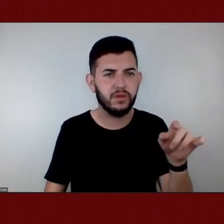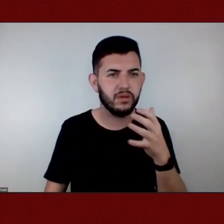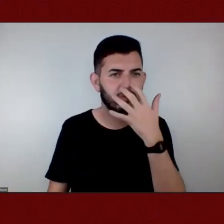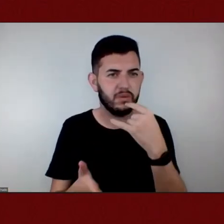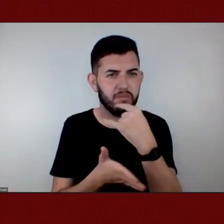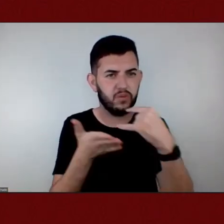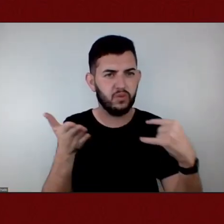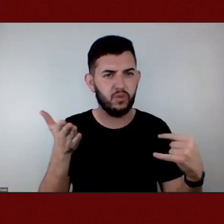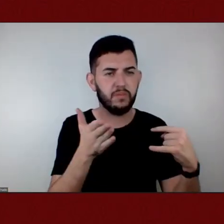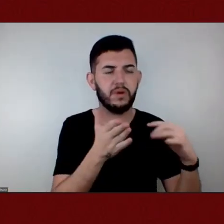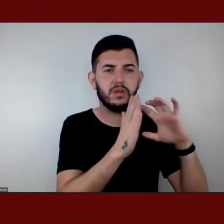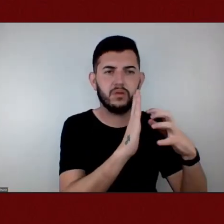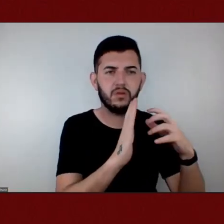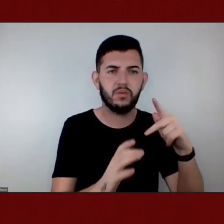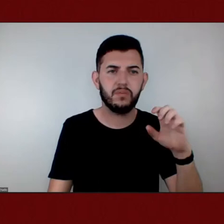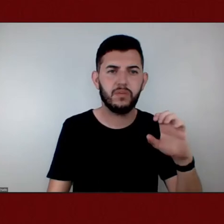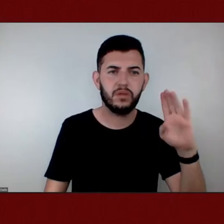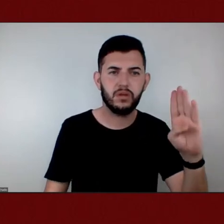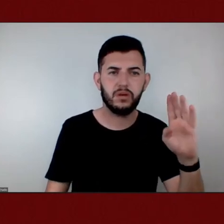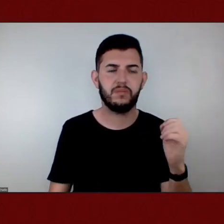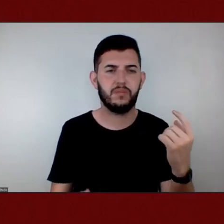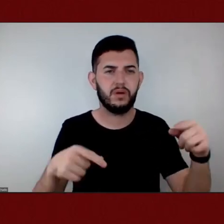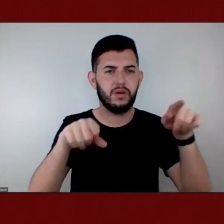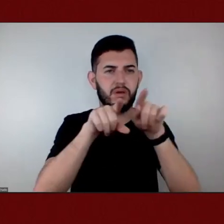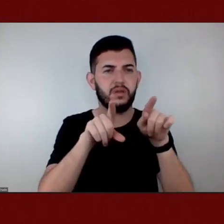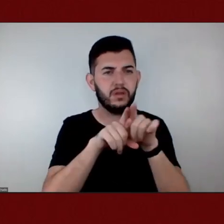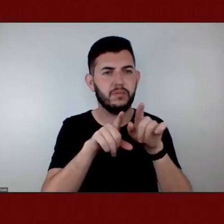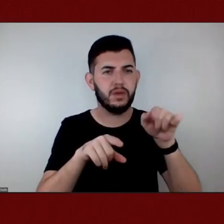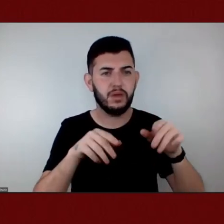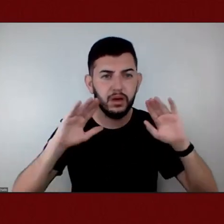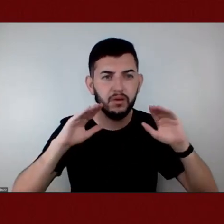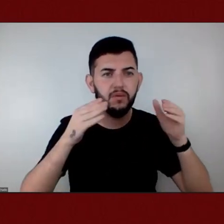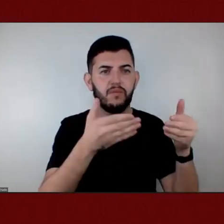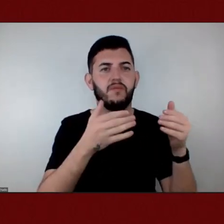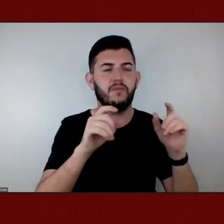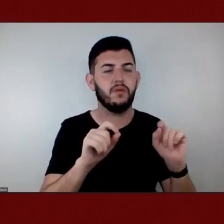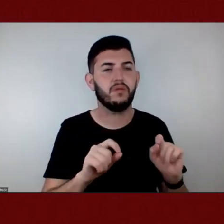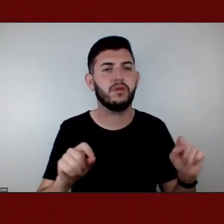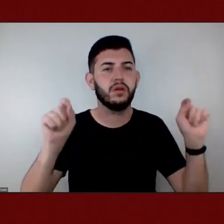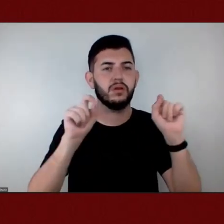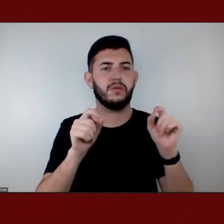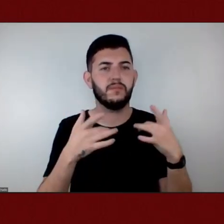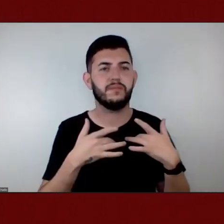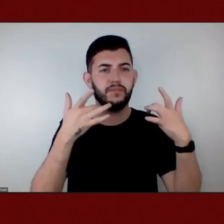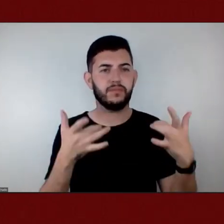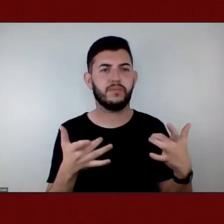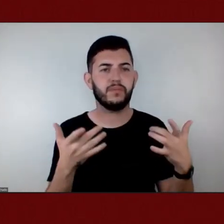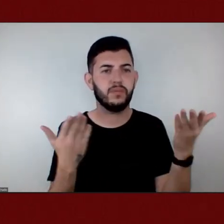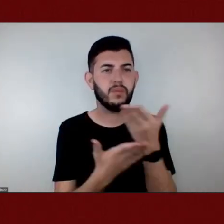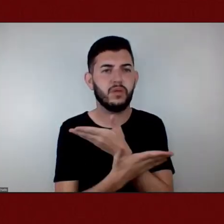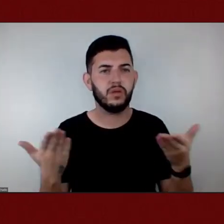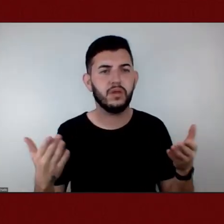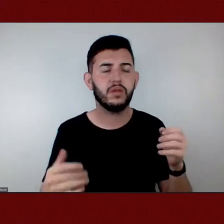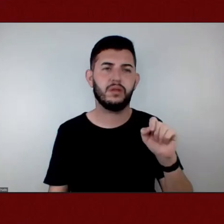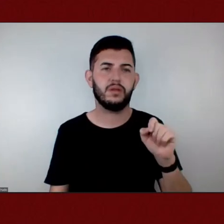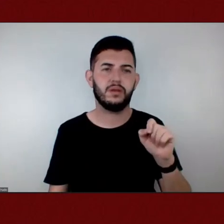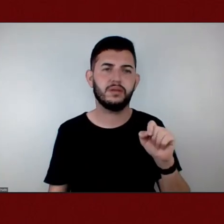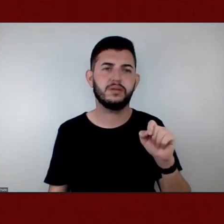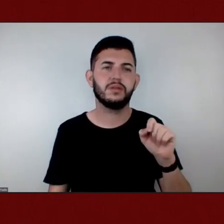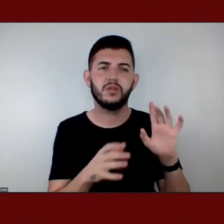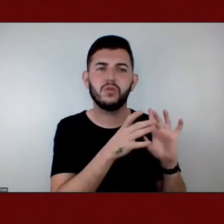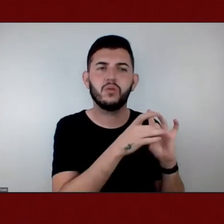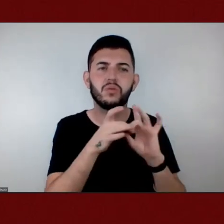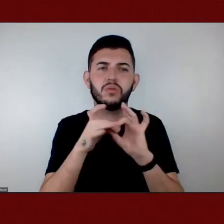partidários, invariavelmente dedicados à solidez do mundo do socialismo e às suas